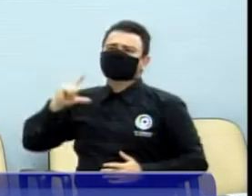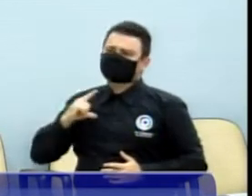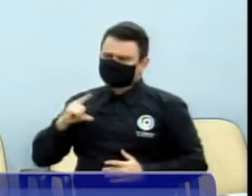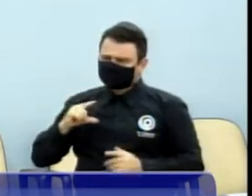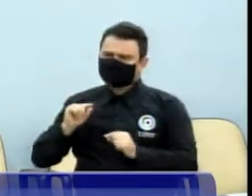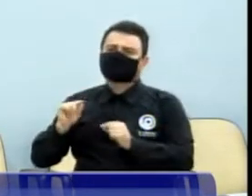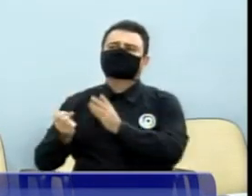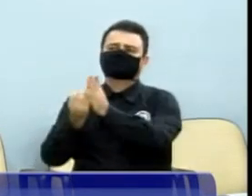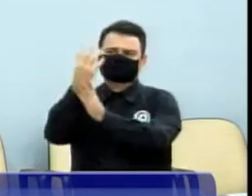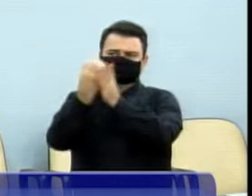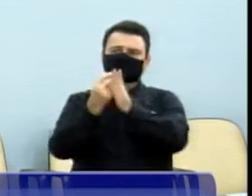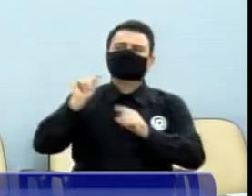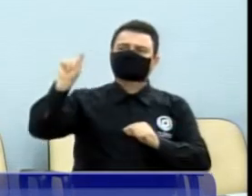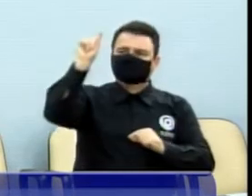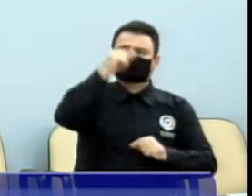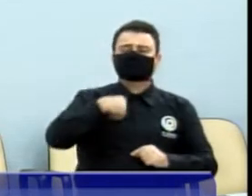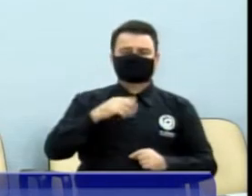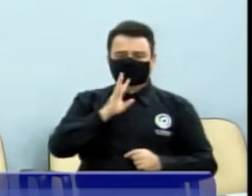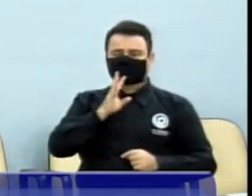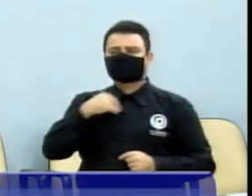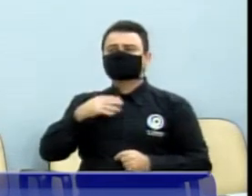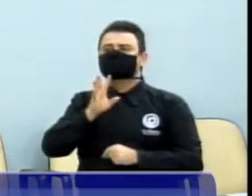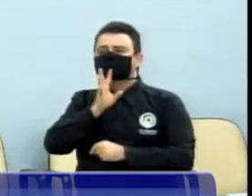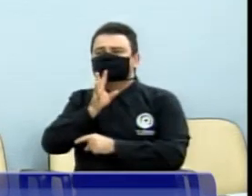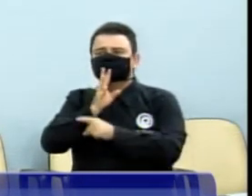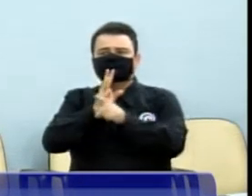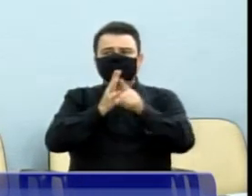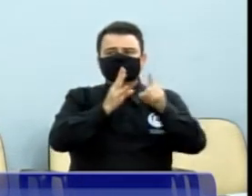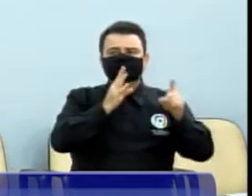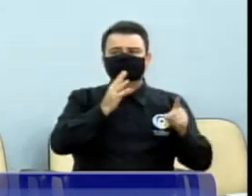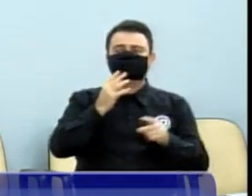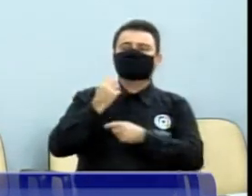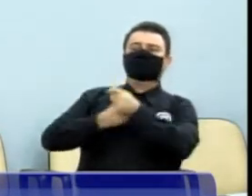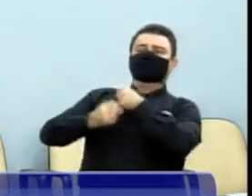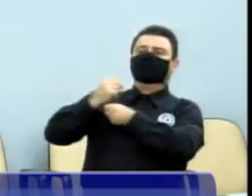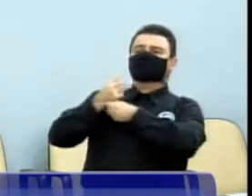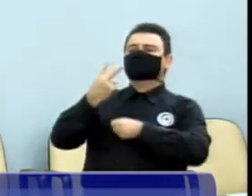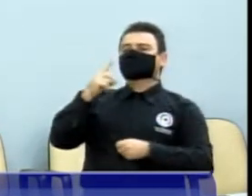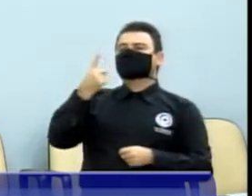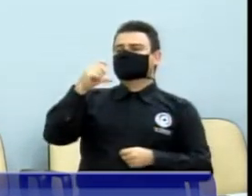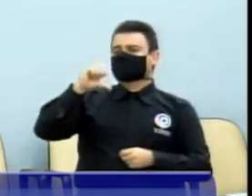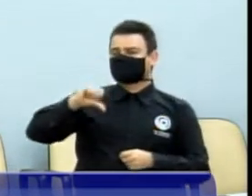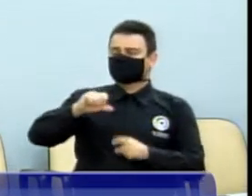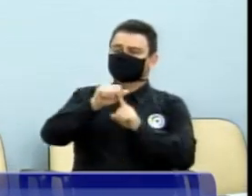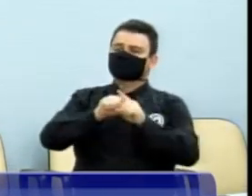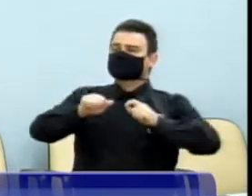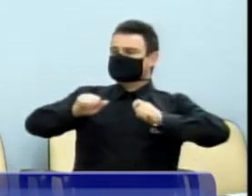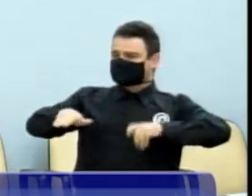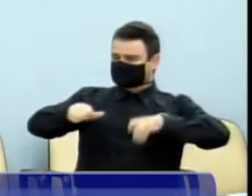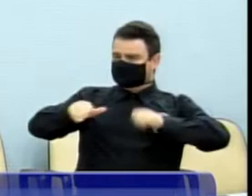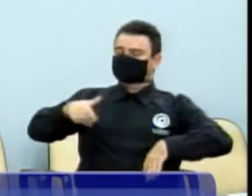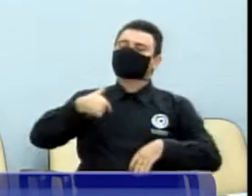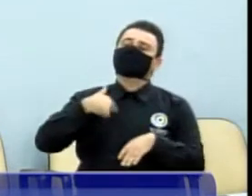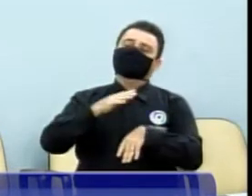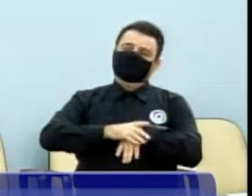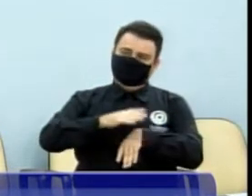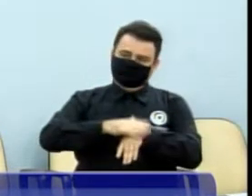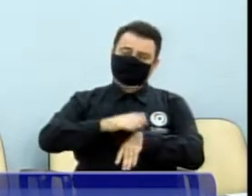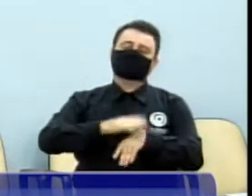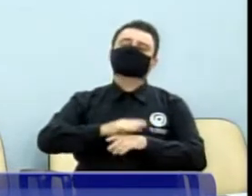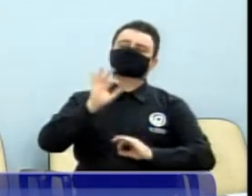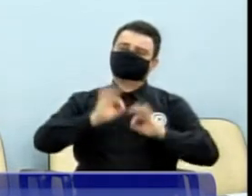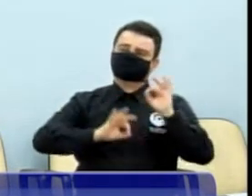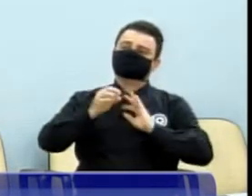o autor do indicação é 15 setembro de 2019 para que isso acontecesse em Rio